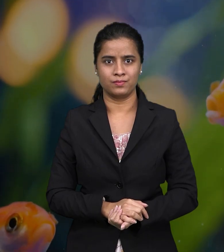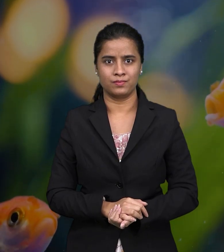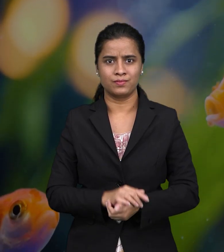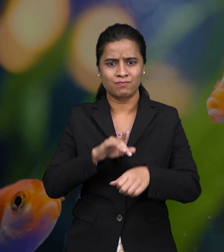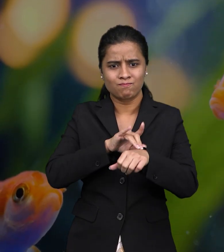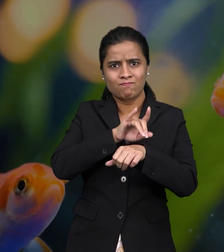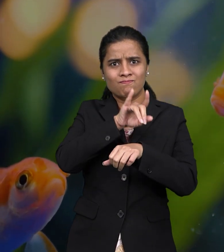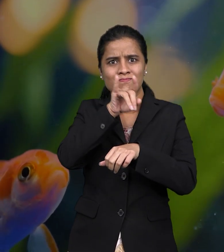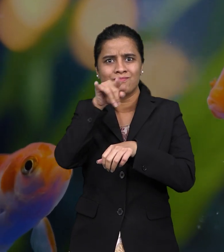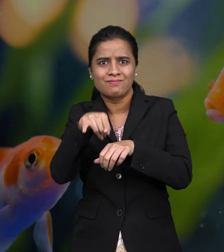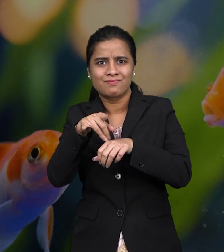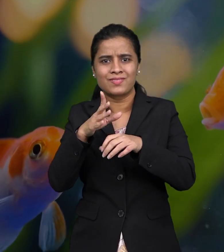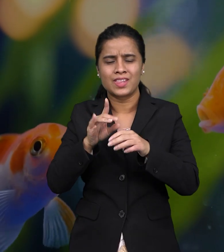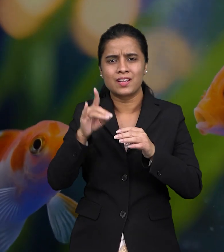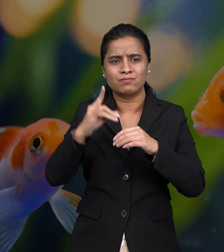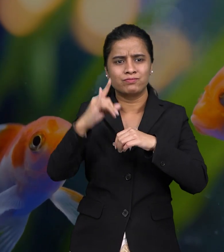सुव्यवस्थित,